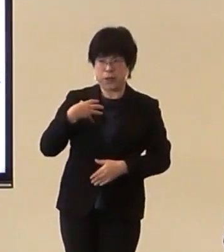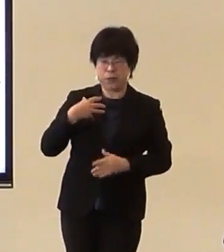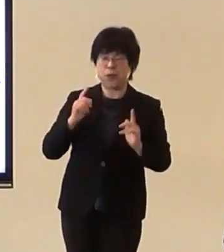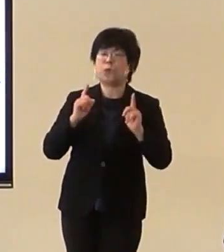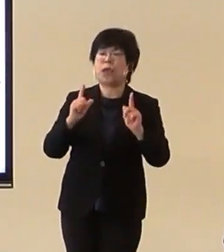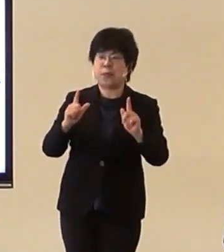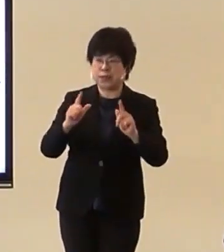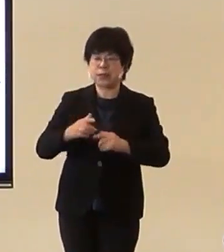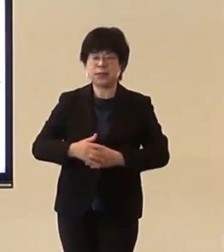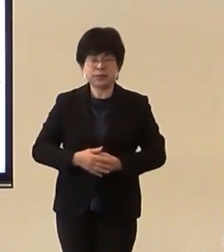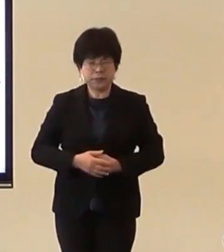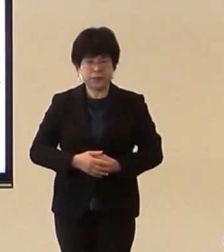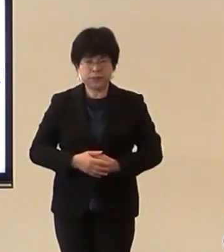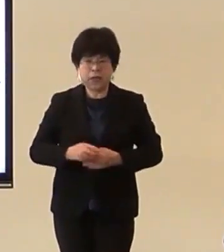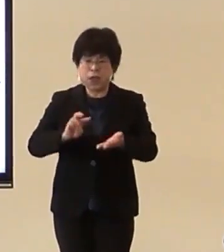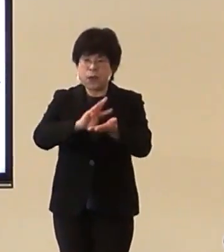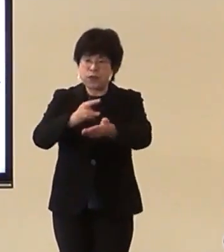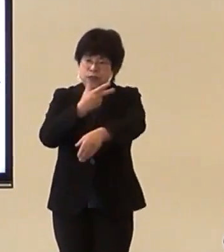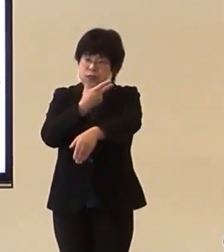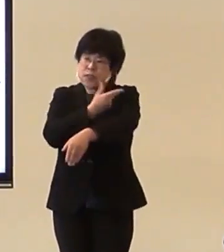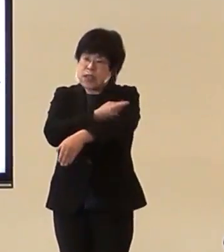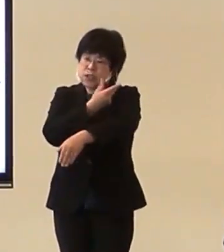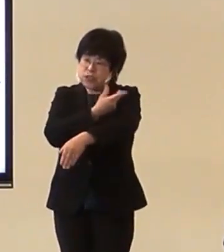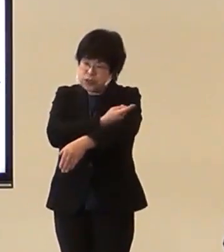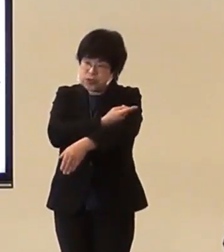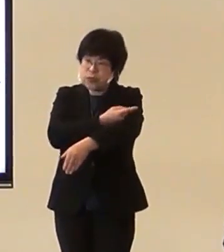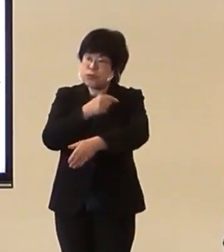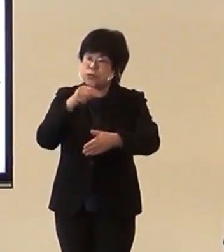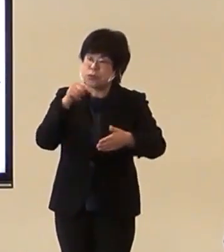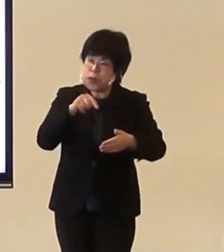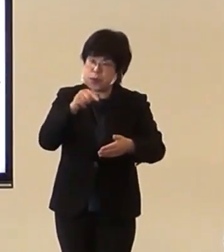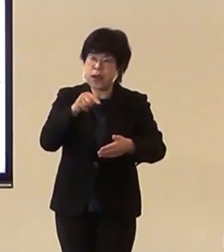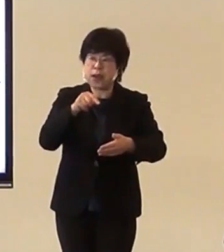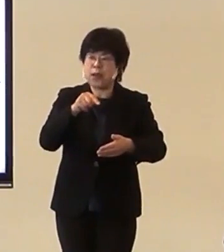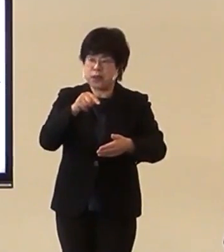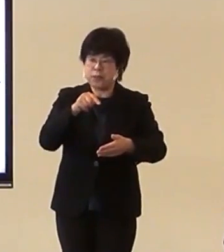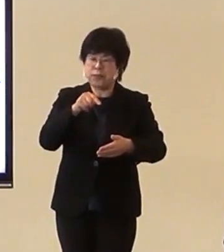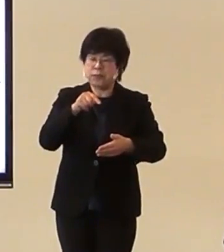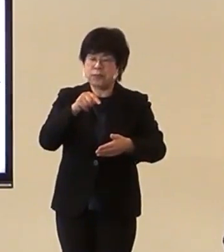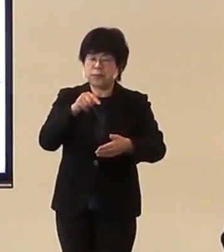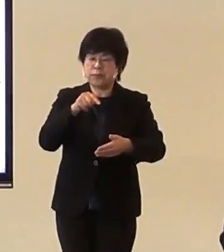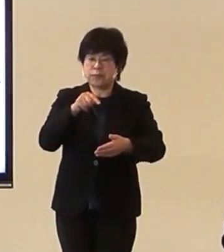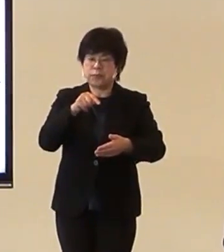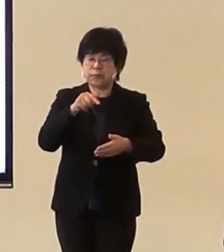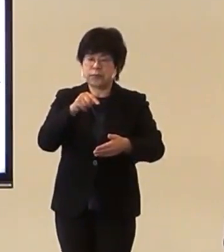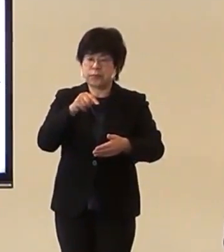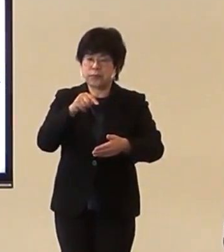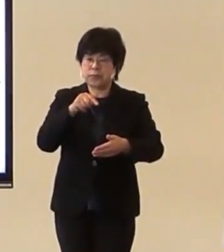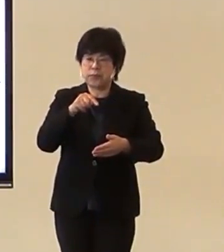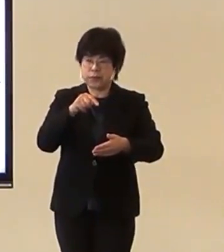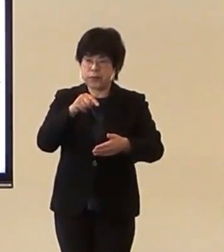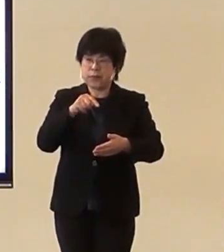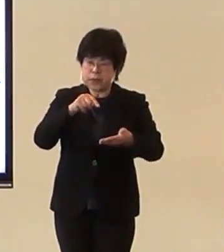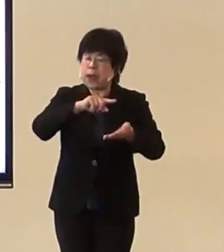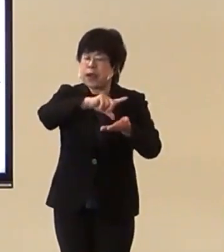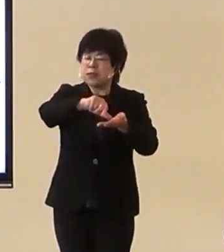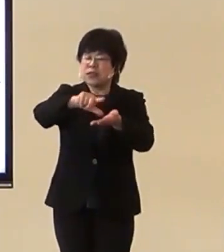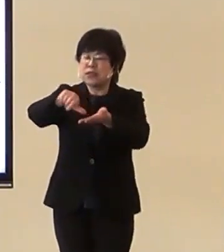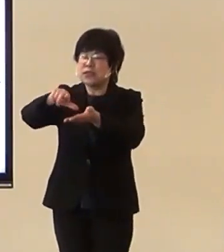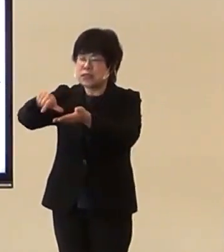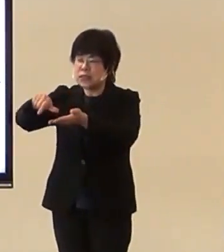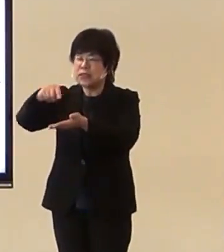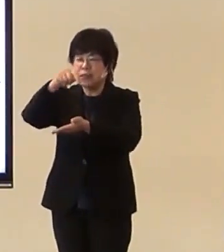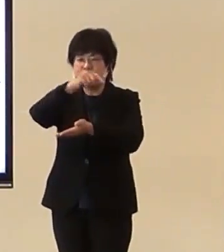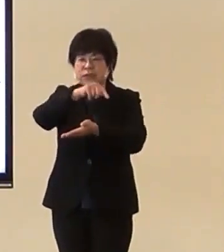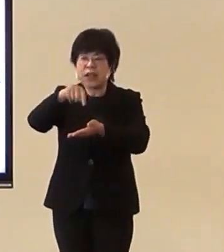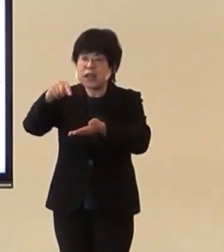ね、ワクチン接種はほとんどの地方もですね、クーポン、選挙のあれと一